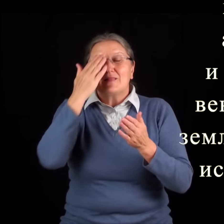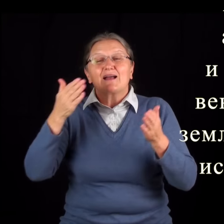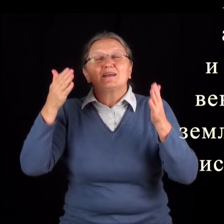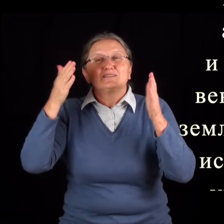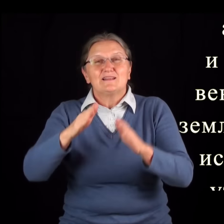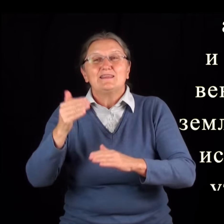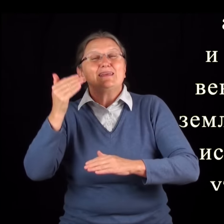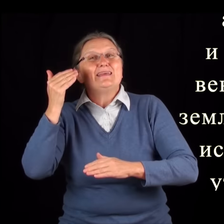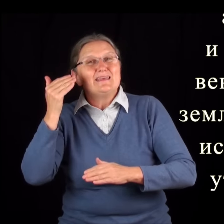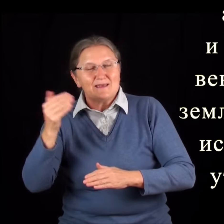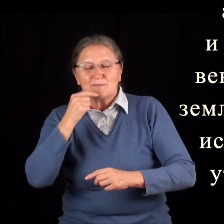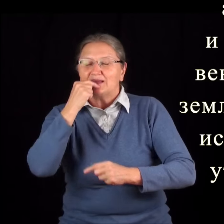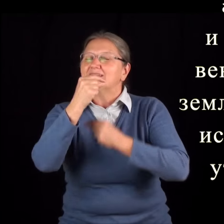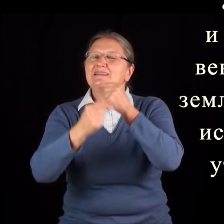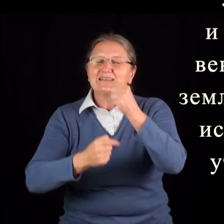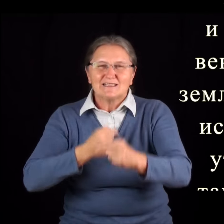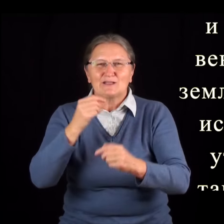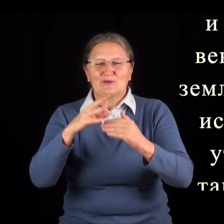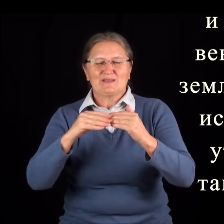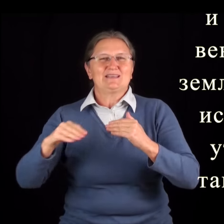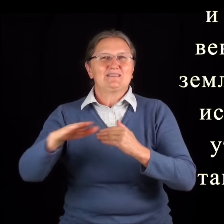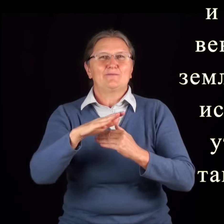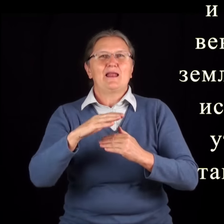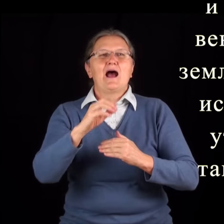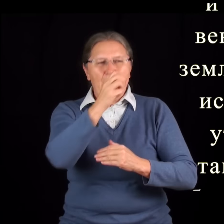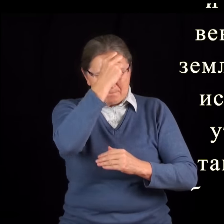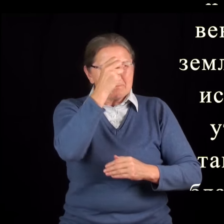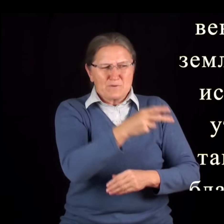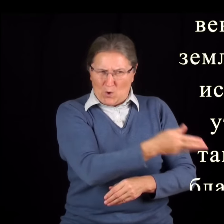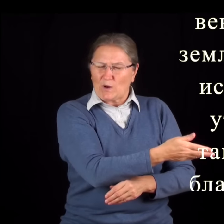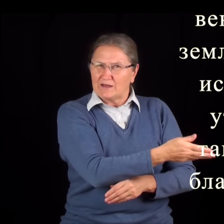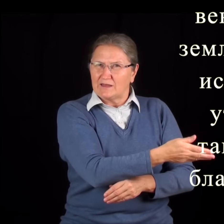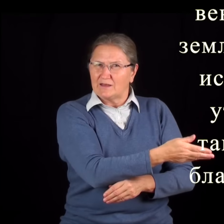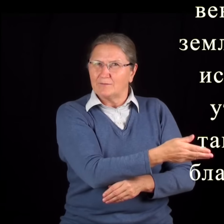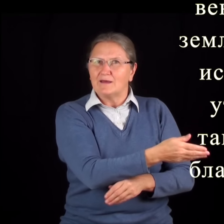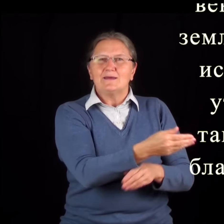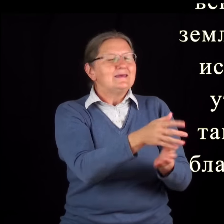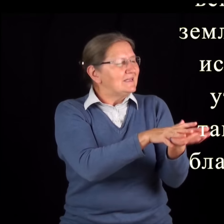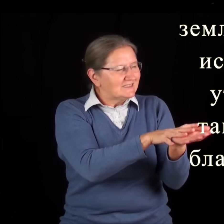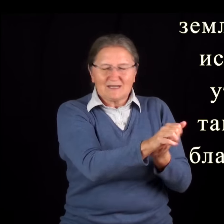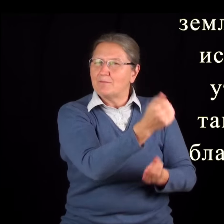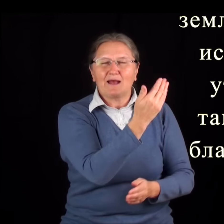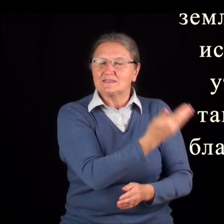благословенные им наследуют землю, а проклятые им истребятся.